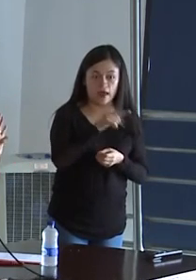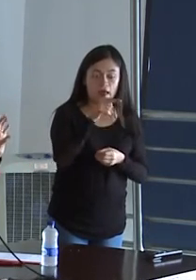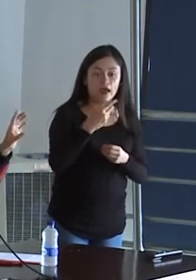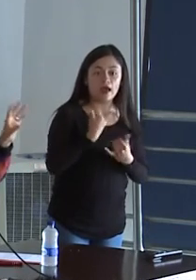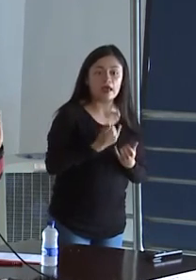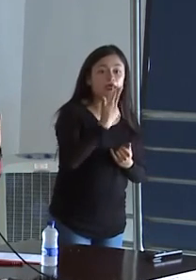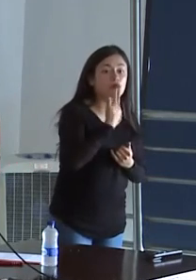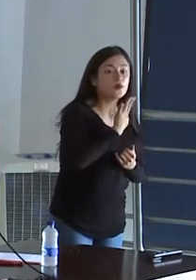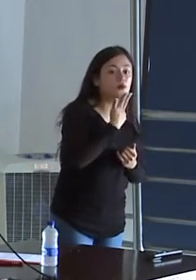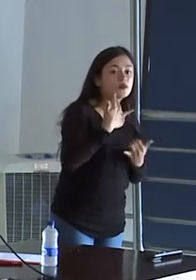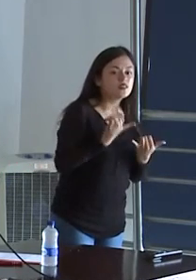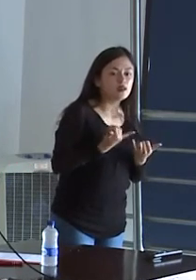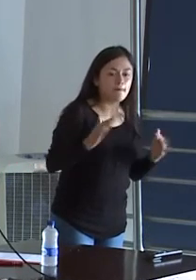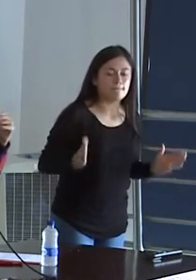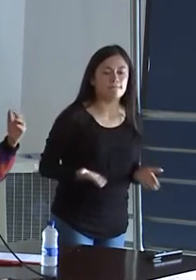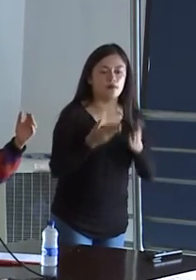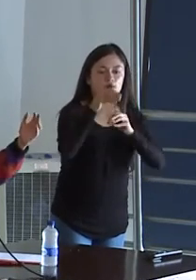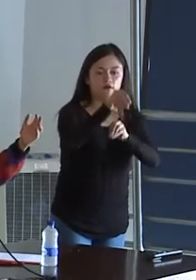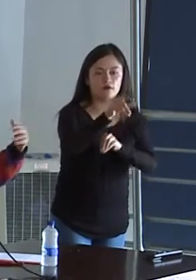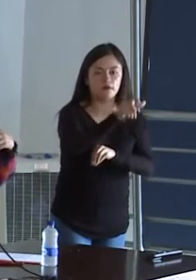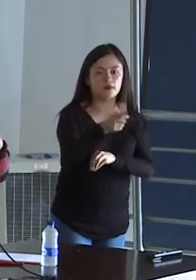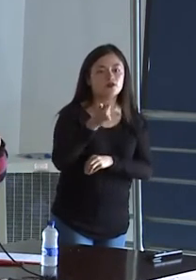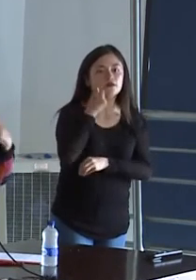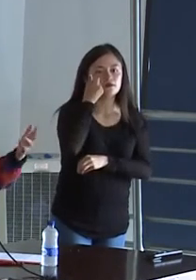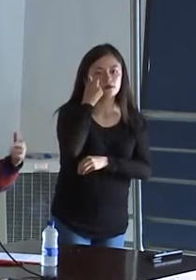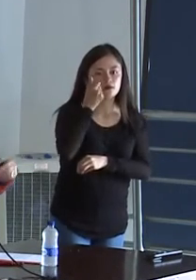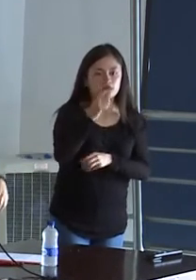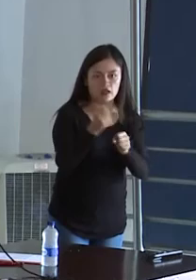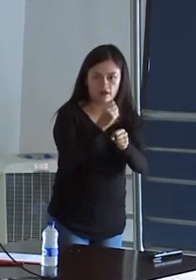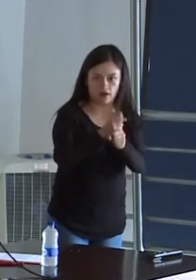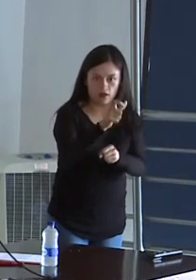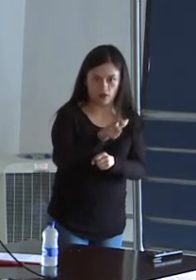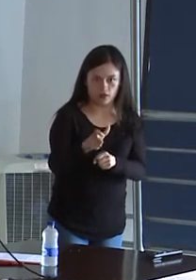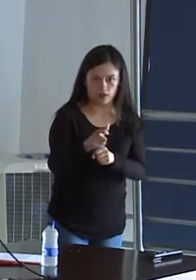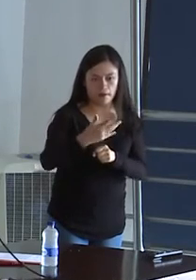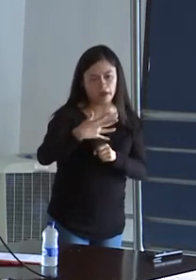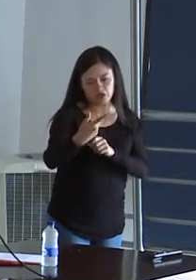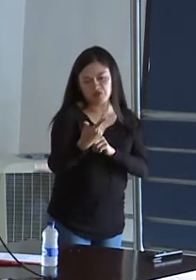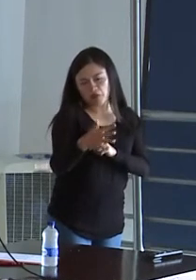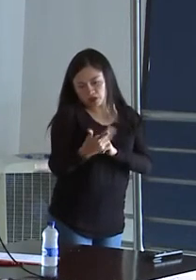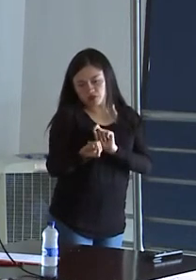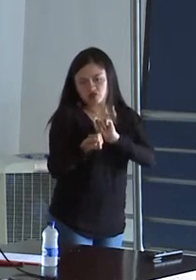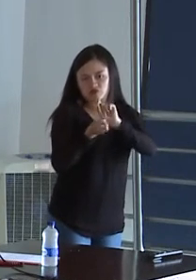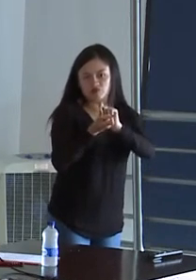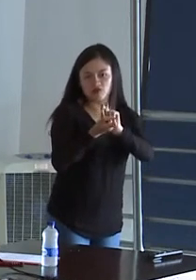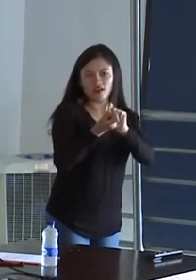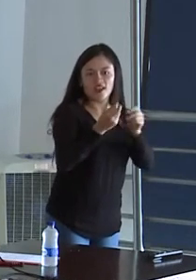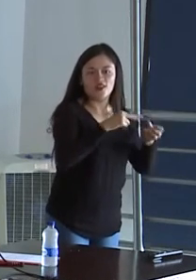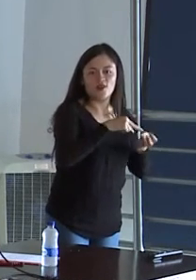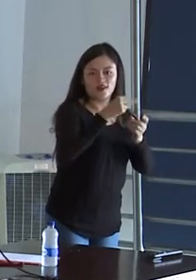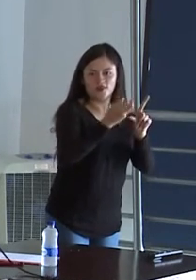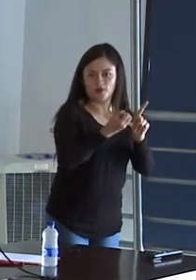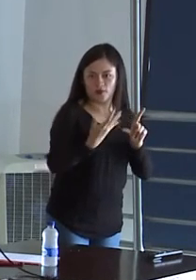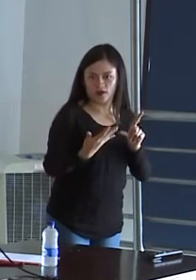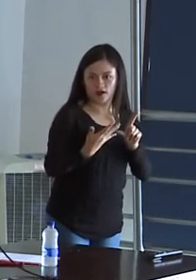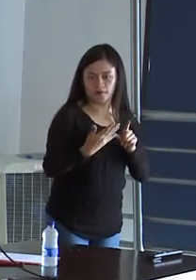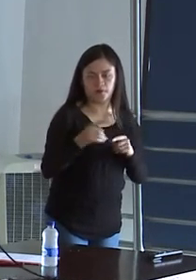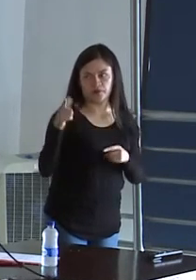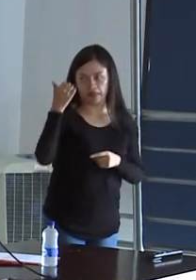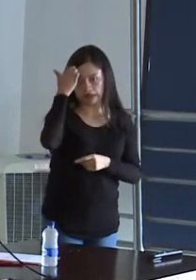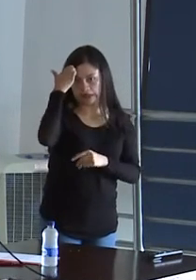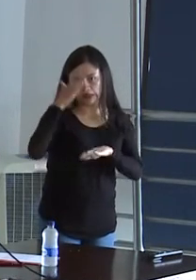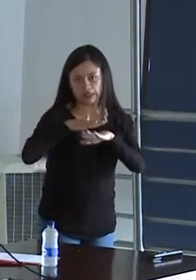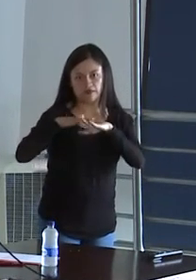adultos, que era la tradición que traía, pero ya él muy cercano a la educación popular. Quienes nos acercamos, porque nos invitaron